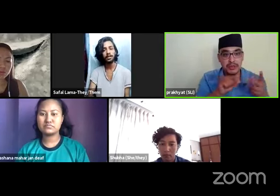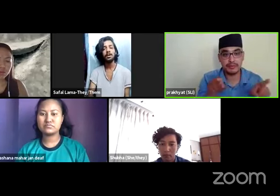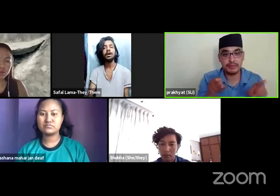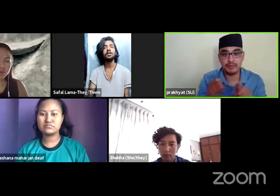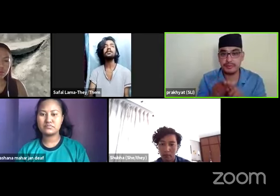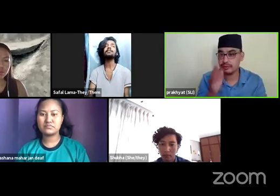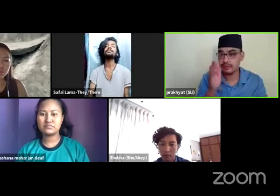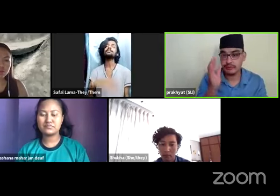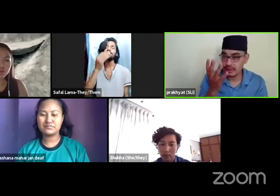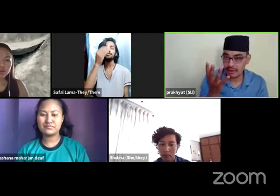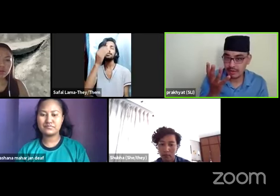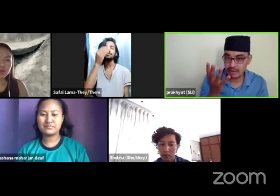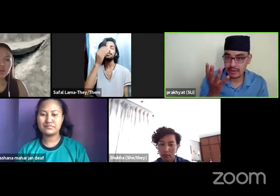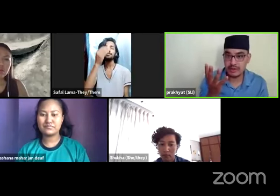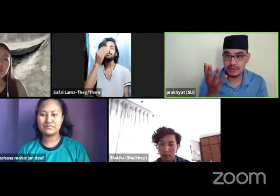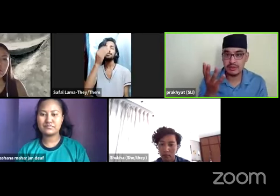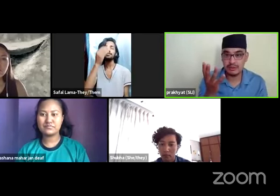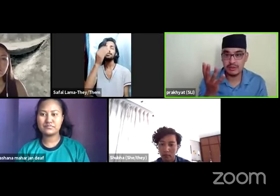छैन होइन.